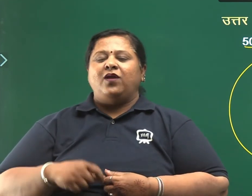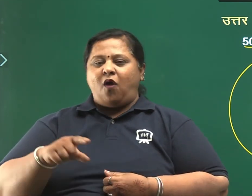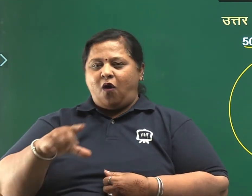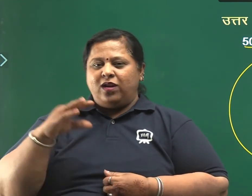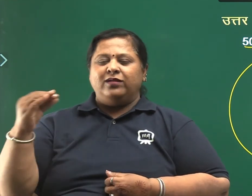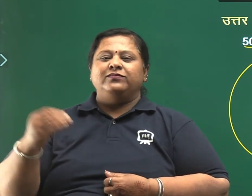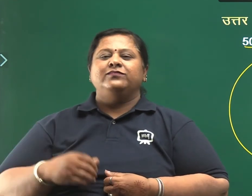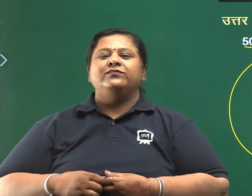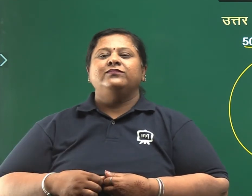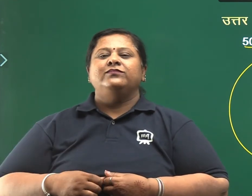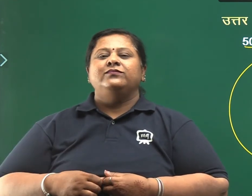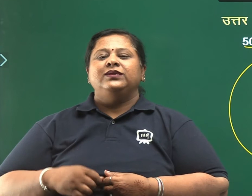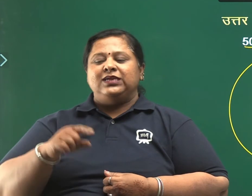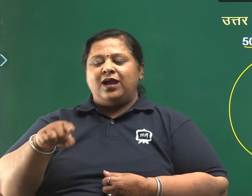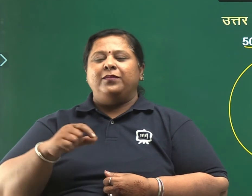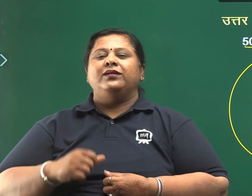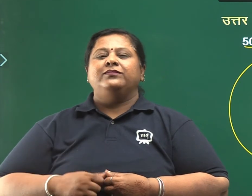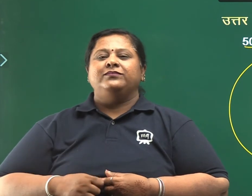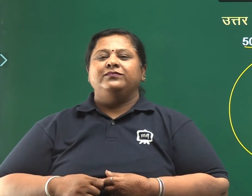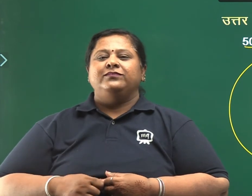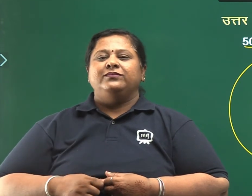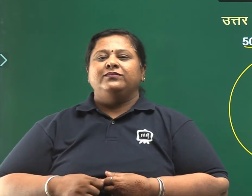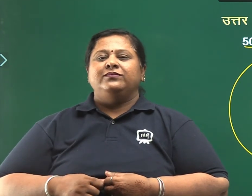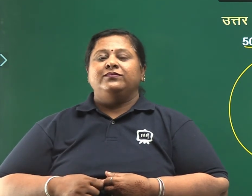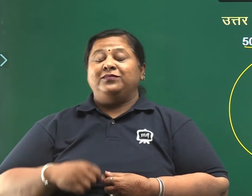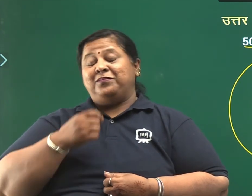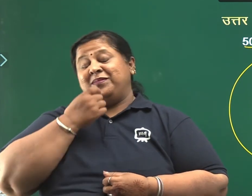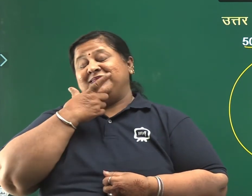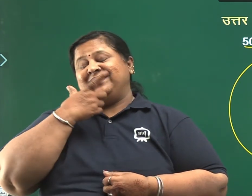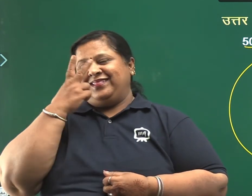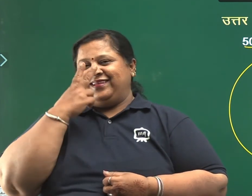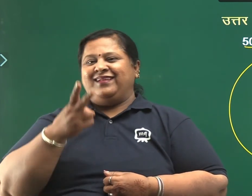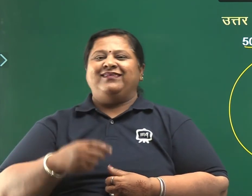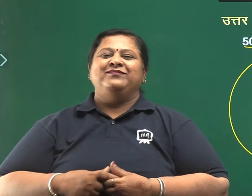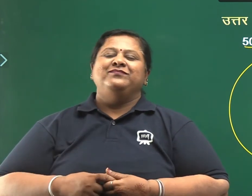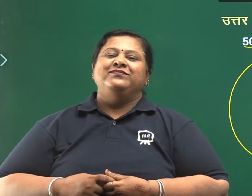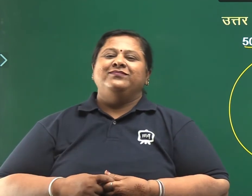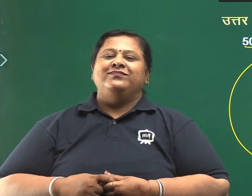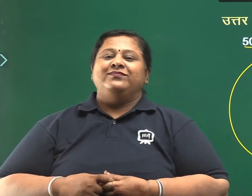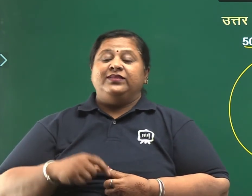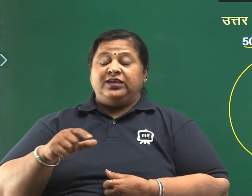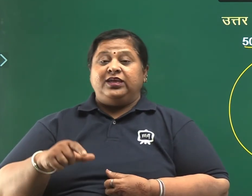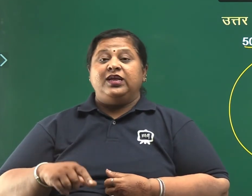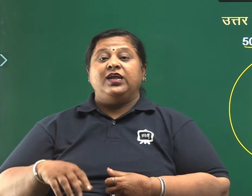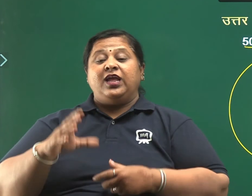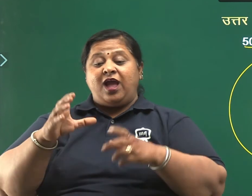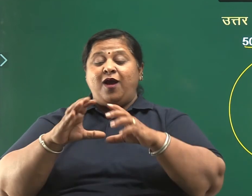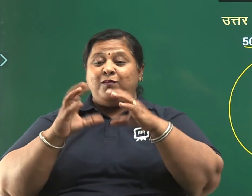और यहाँ पर वो काफ़ी प्रसन्न दिखाई दे रहा है कि यह अकबरी